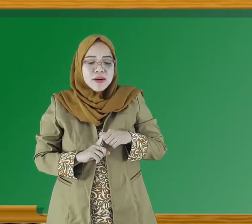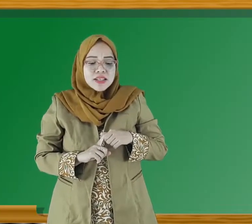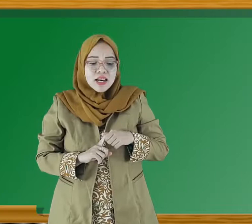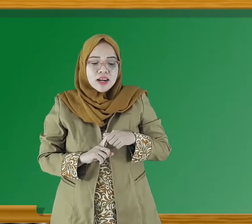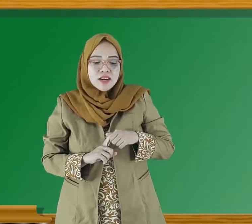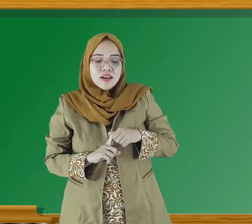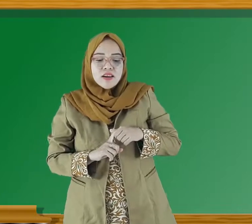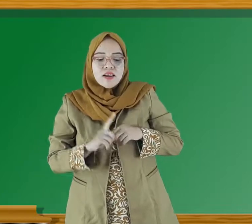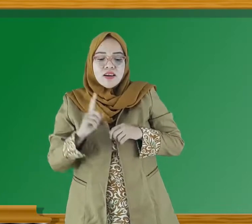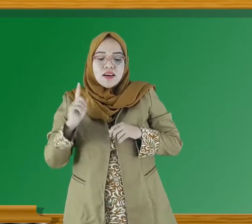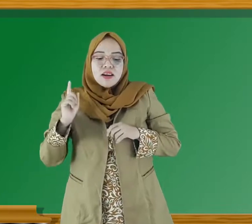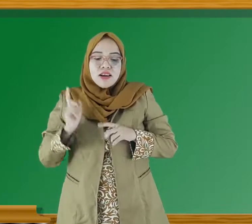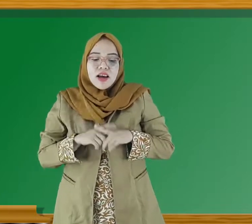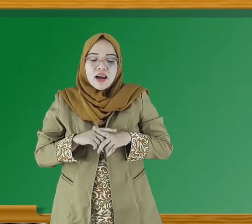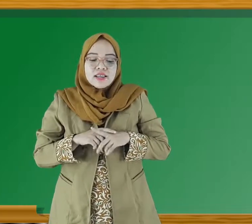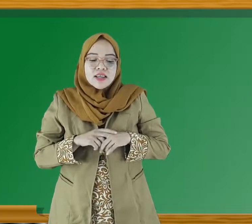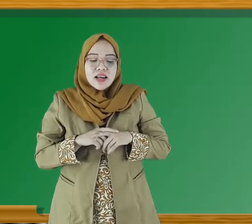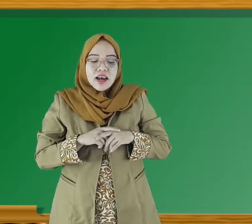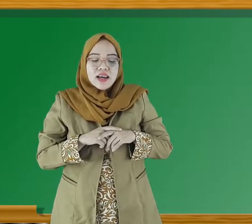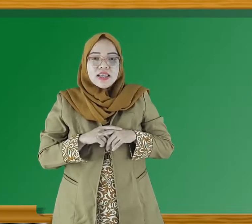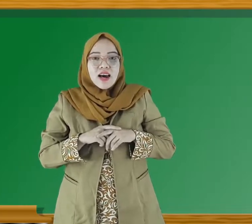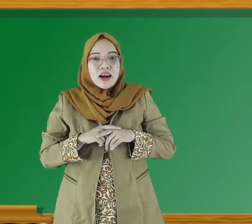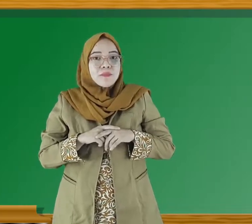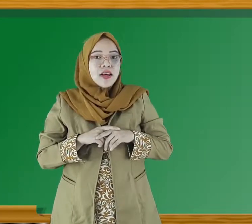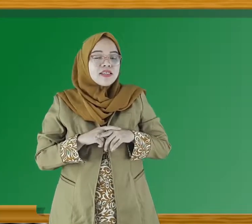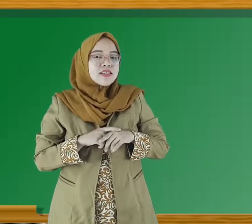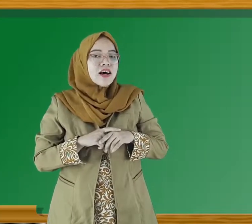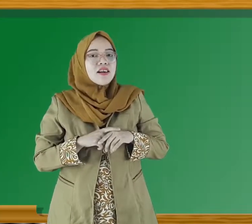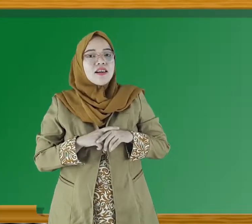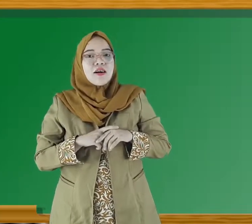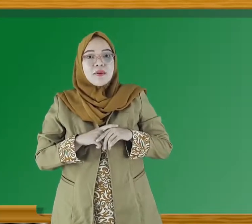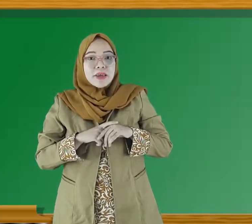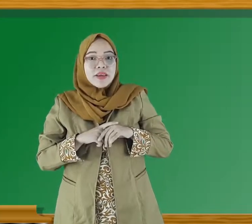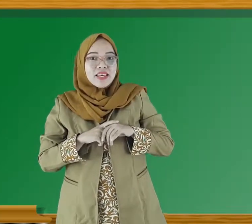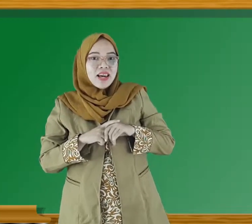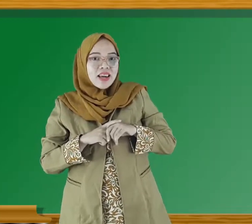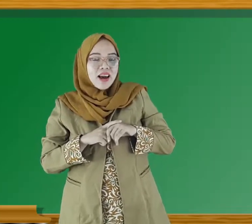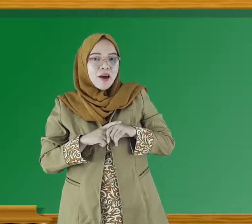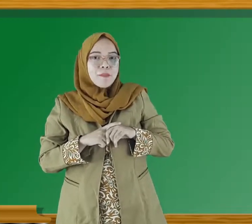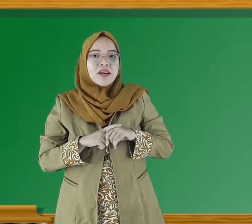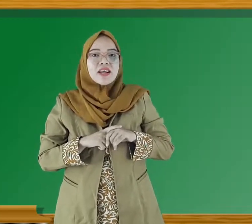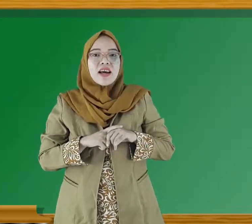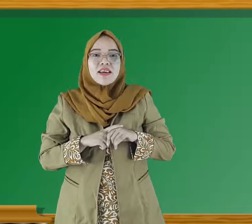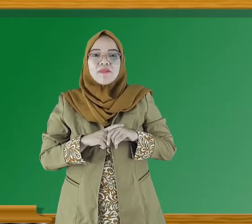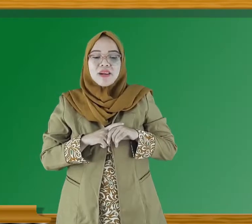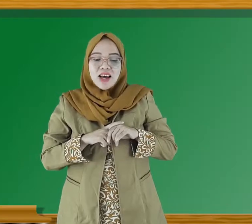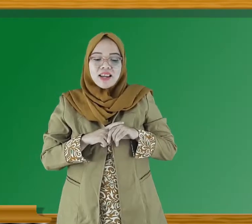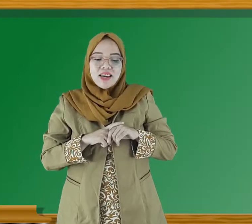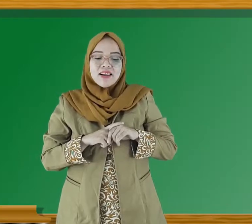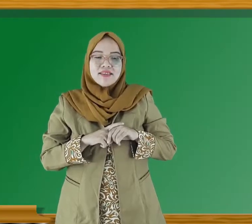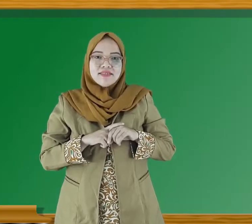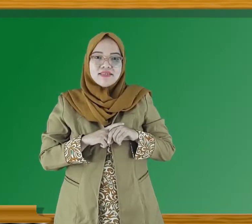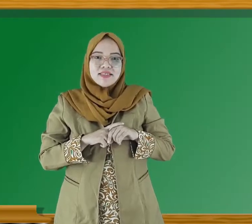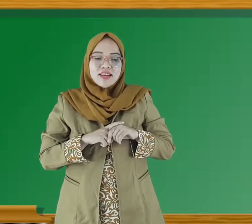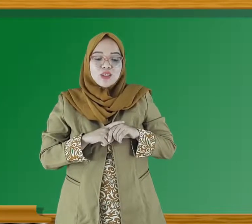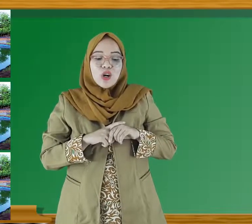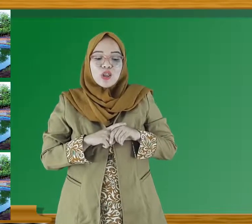pasar. Nah, sekarang kita akan belajar matematika ya, mengenai perkalian.